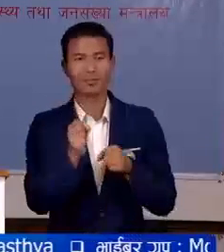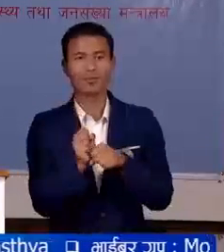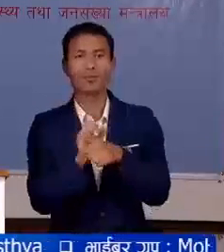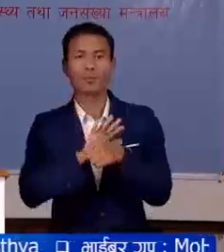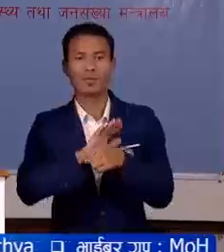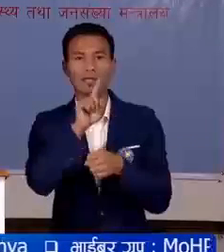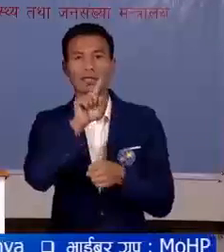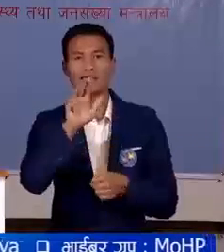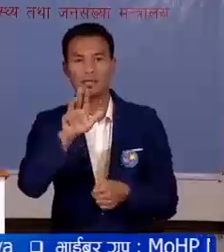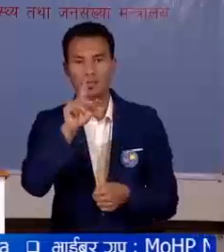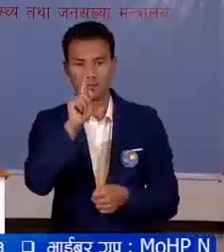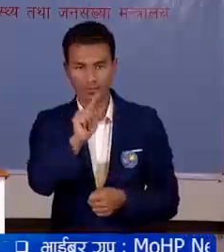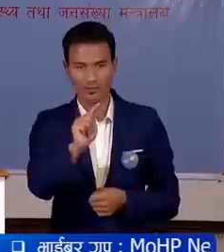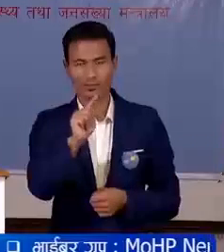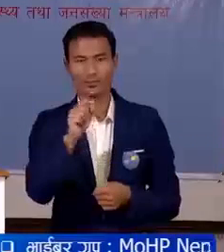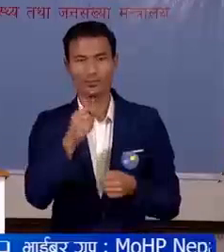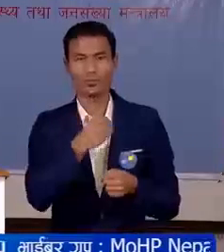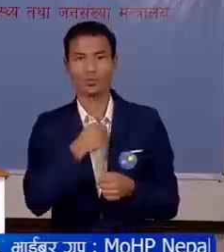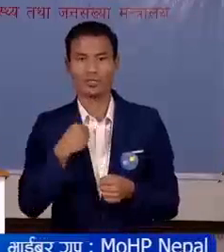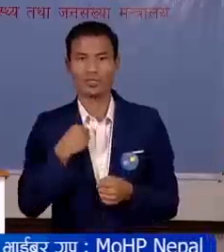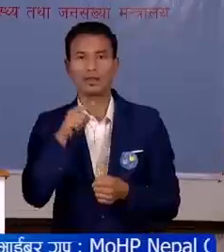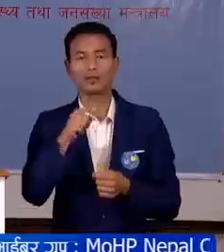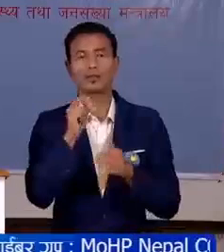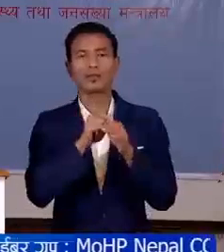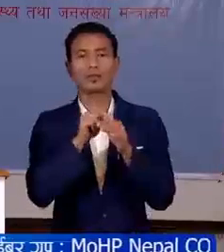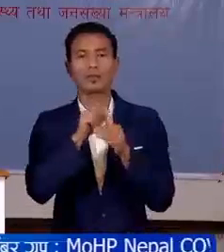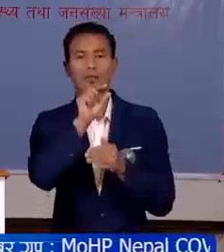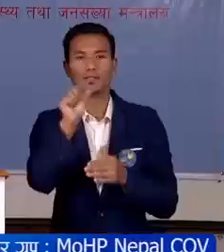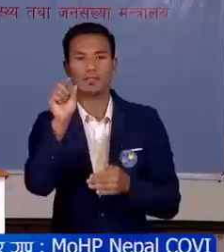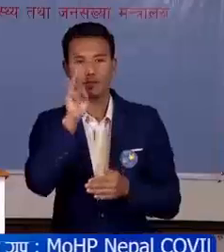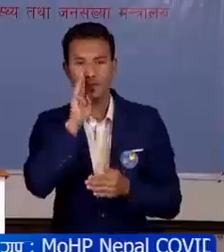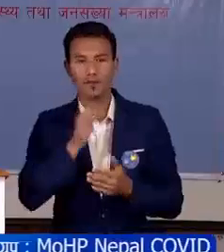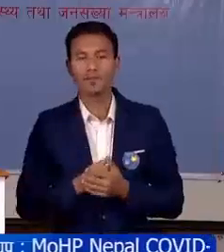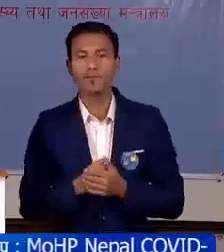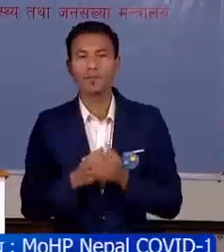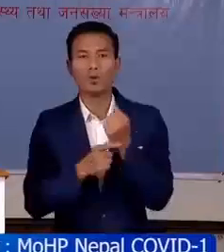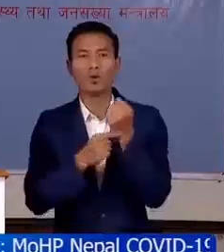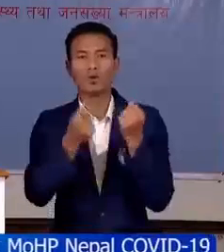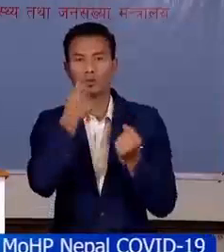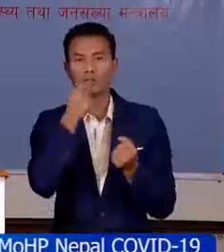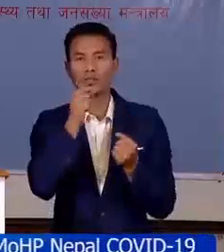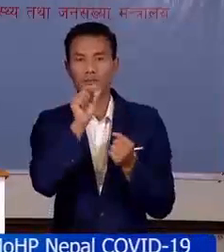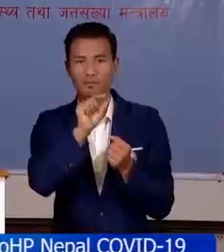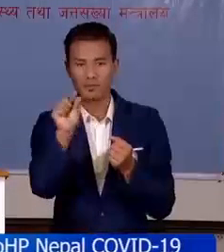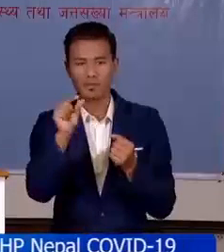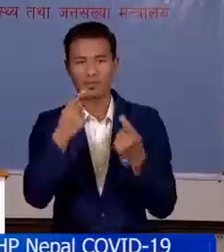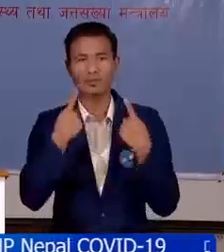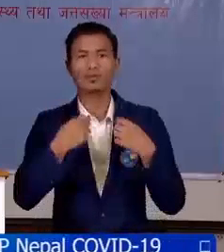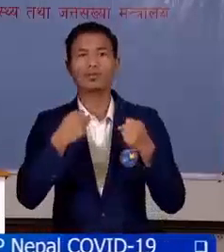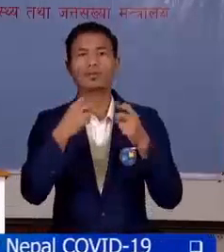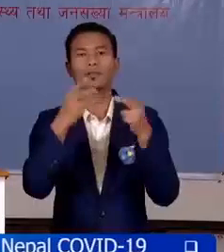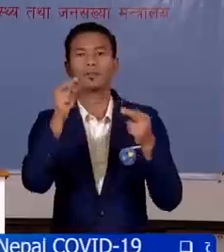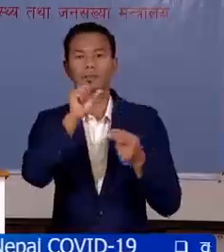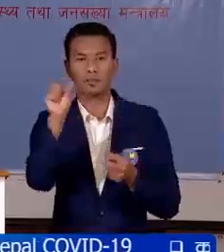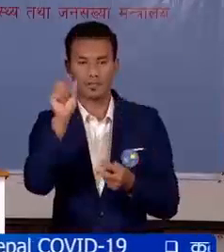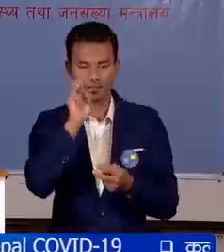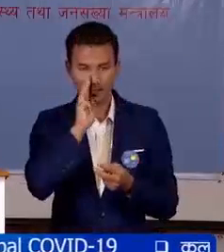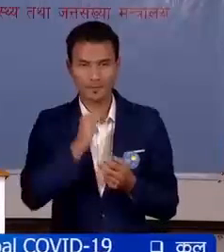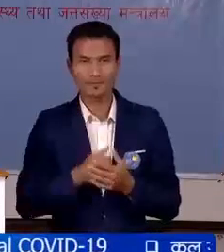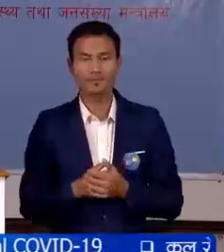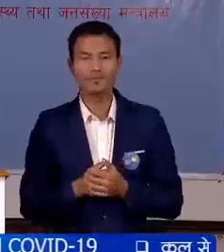को उपचार रैस को तैयरी को संदर मा अउसदी लगायत का स्वास्ते सामगरी को विशे मा